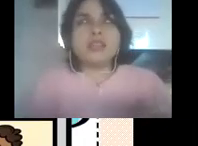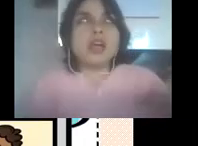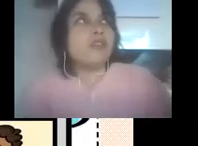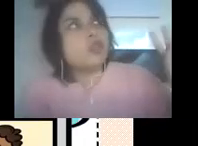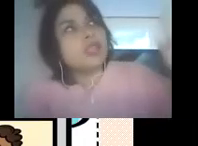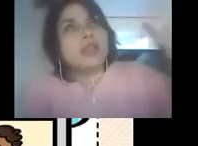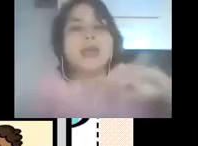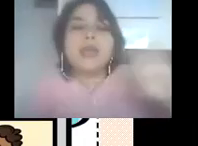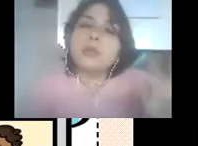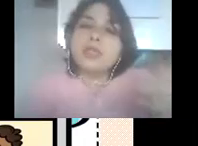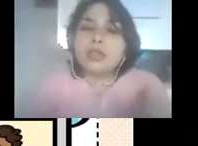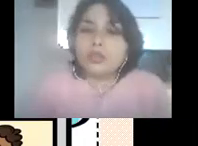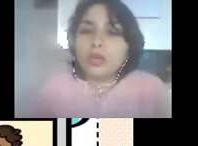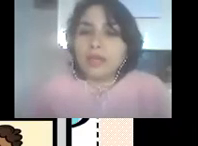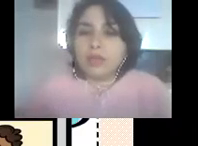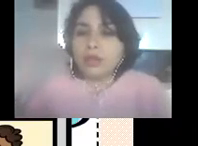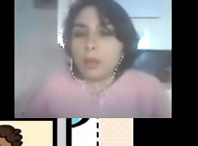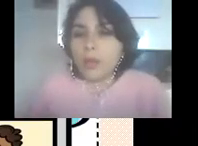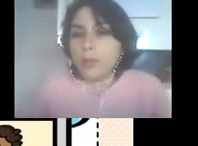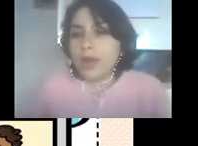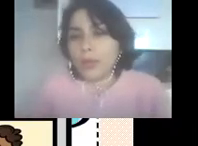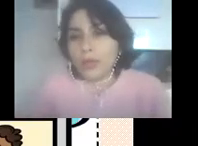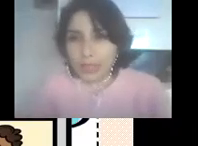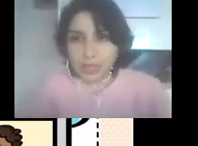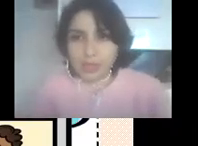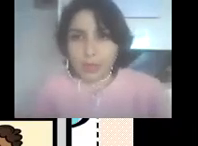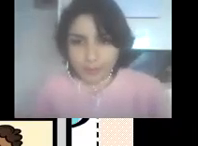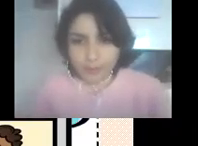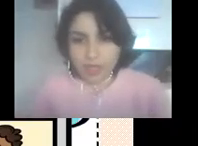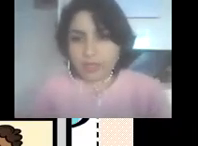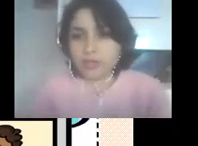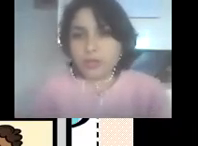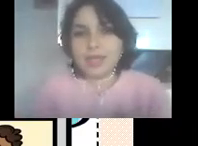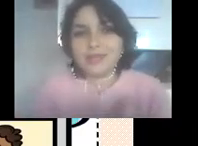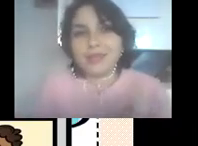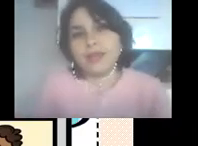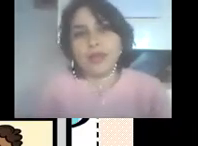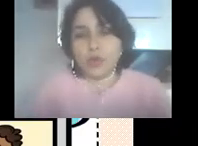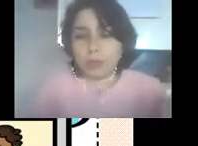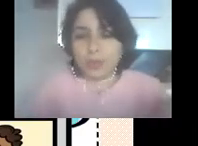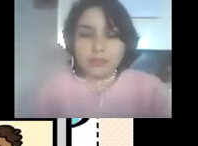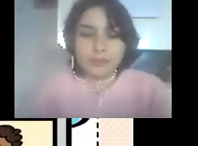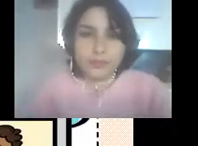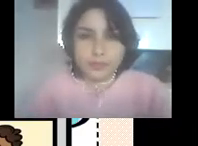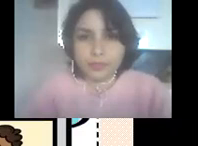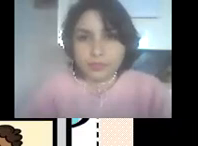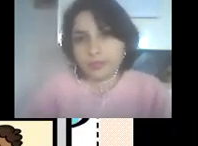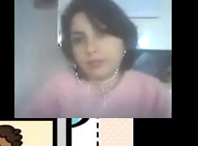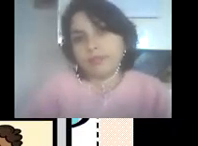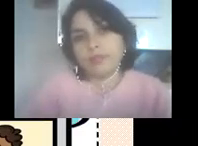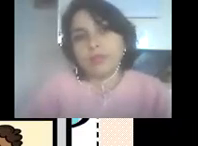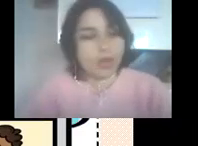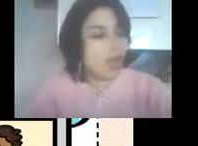correctamente, ¿sabes? Evito distraerme, ¿cierto? Y levanto la mano para poder participar. Esas son las normas.